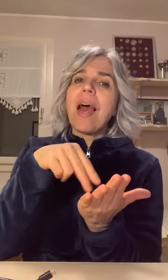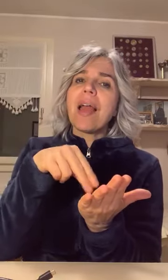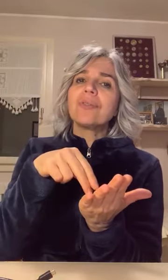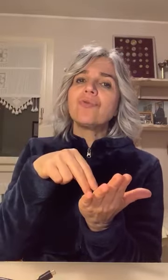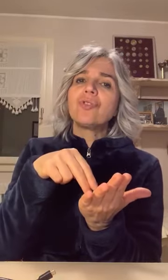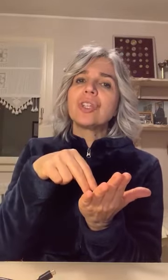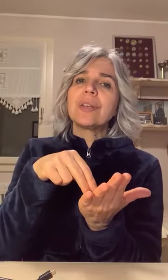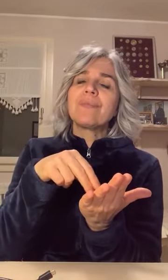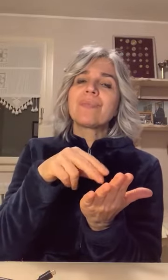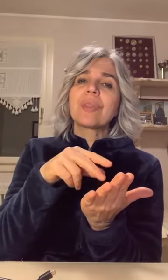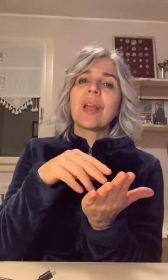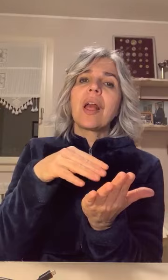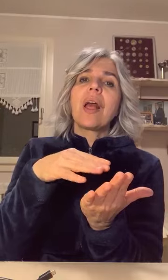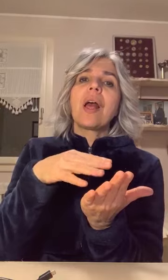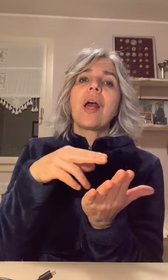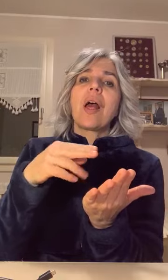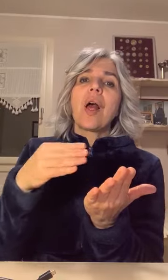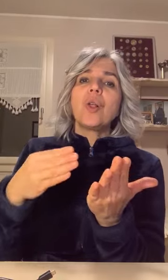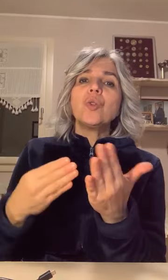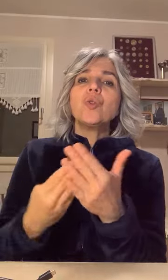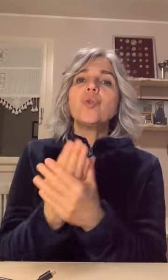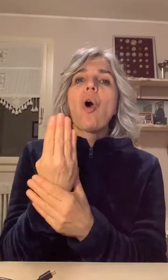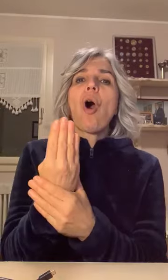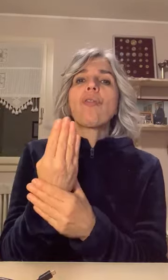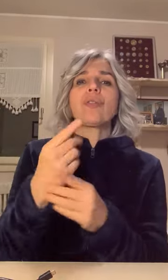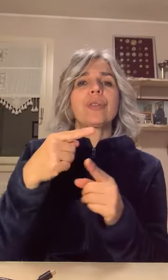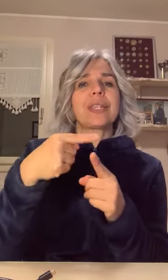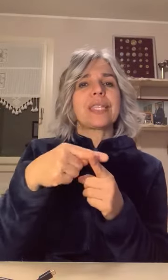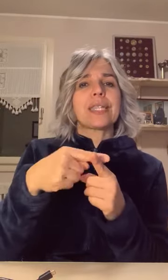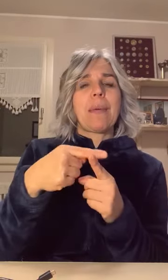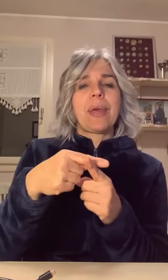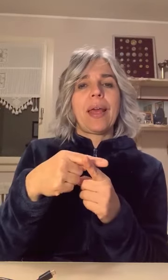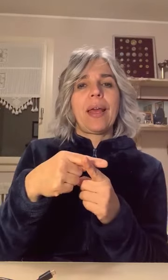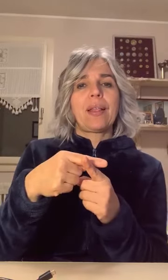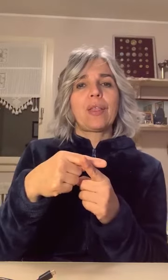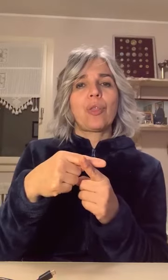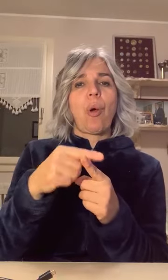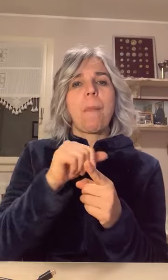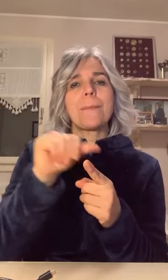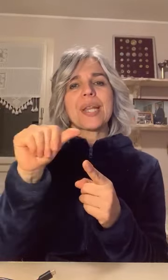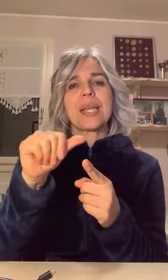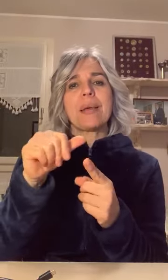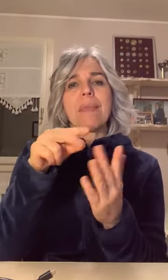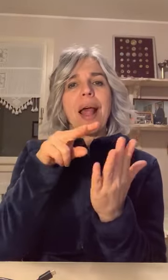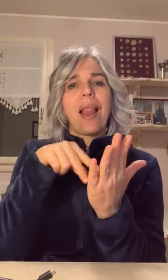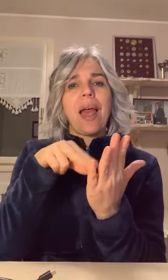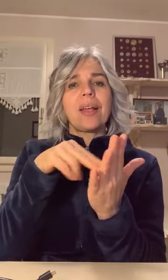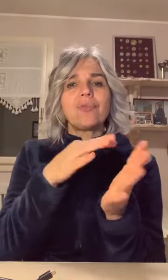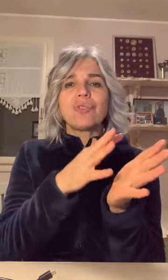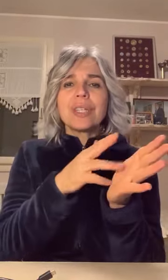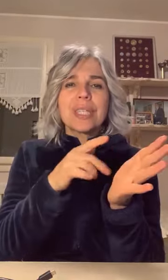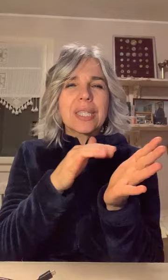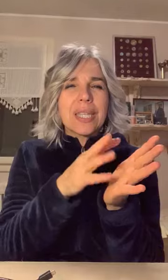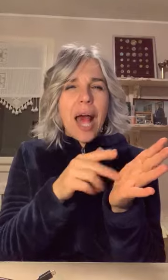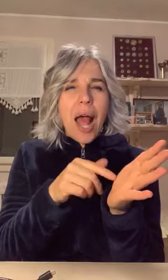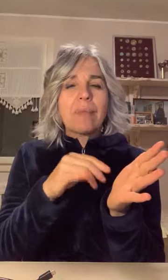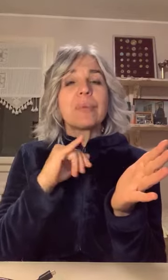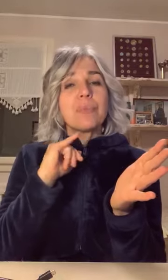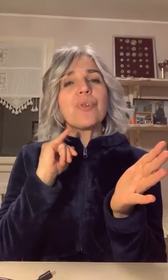nell'Antico Testamento è qualcosa di più difficile poter andare a leggerlo. Però quello che voglio dirti, noi anche al giovedì